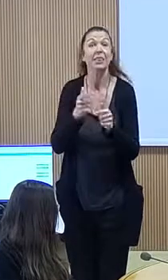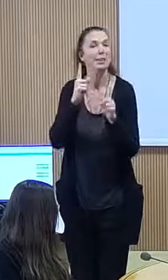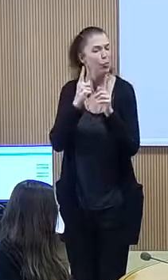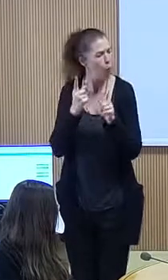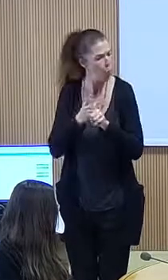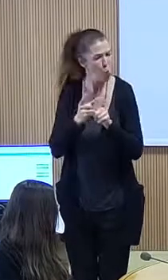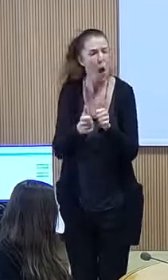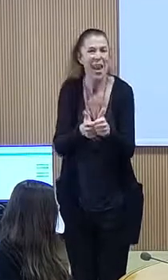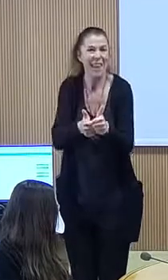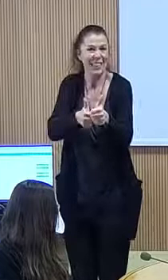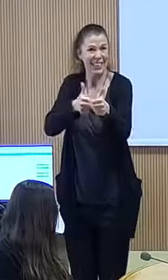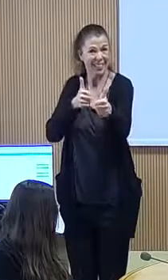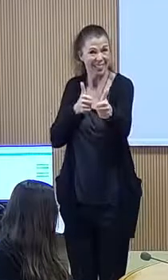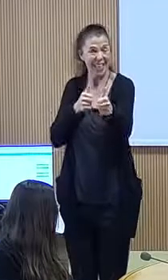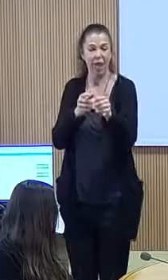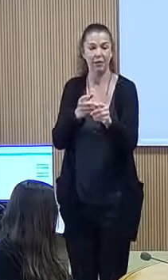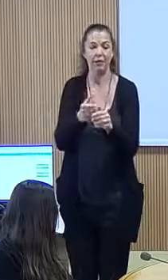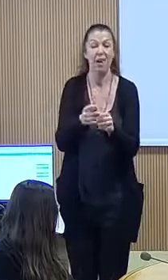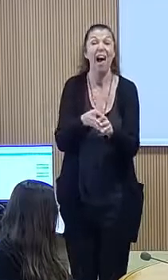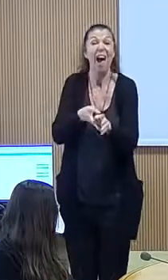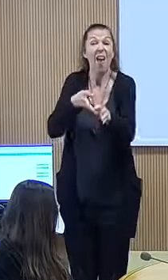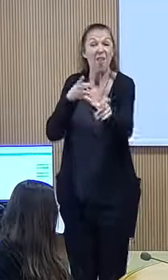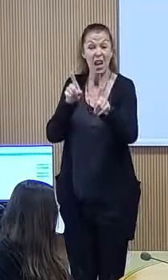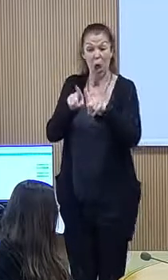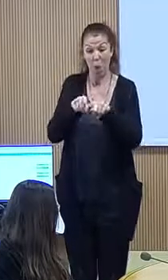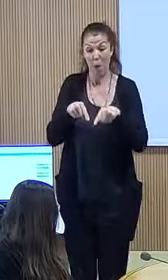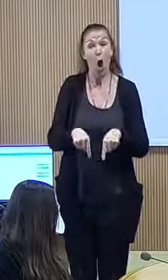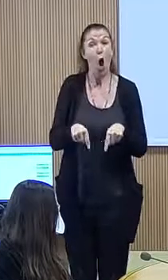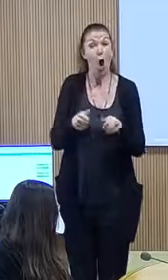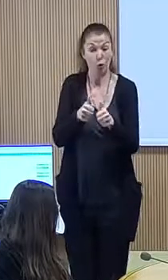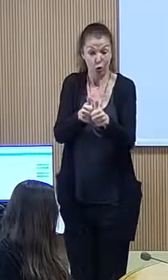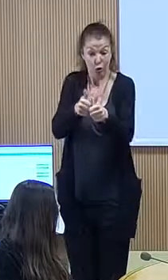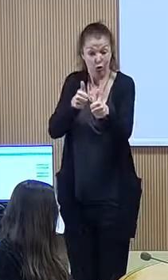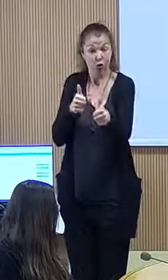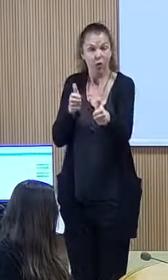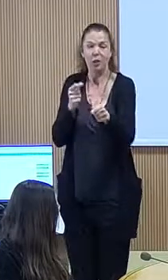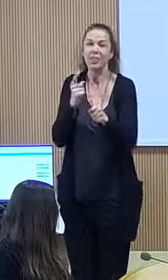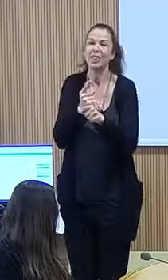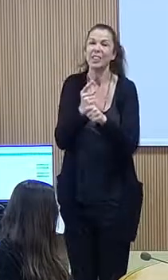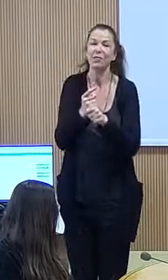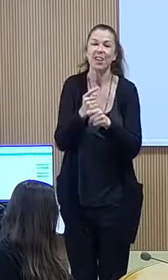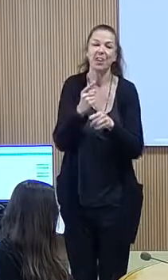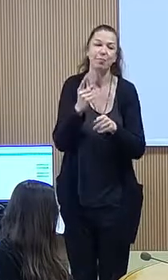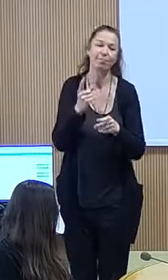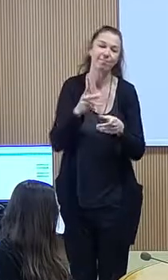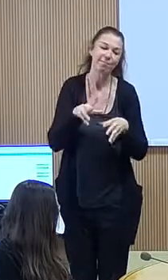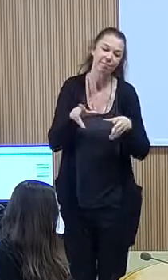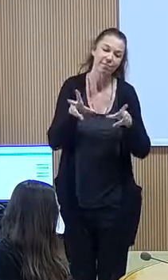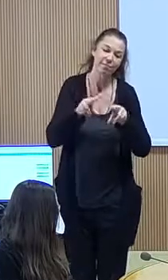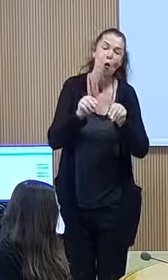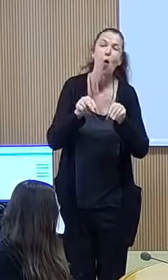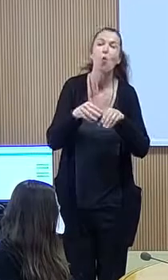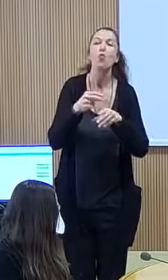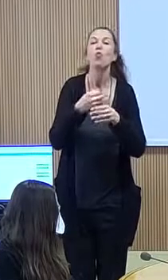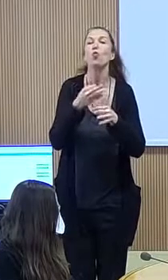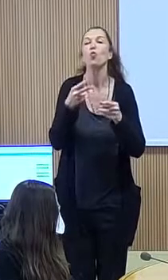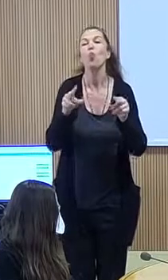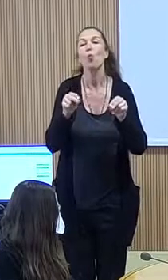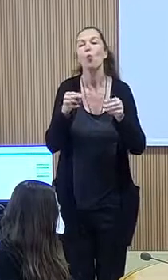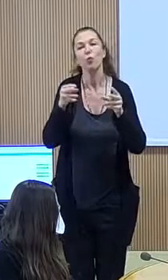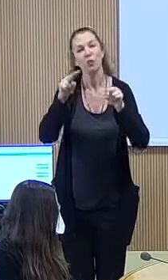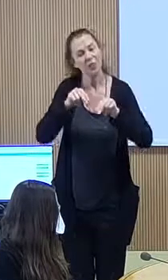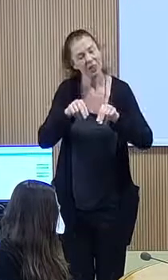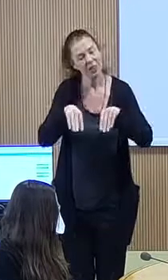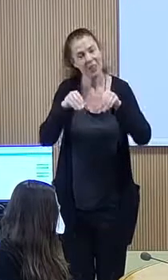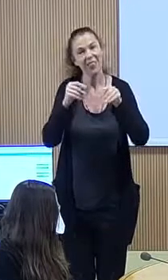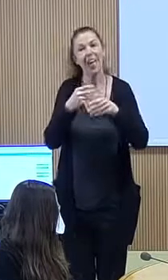come siamo abituati oggi al supermercato dovrà diventare la nostra nuova normalità se vogliamo fare in modo che i sacrifici di oggi